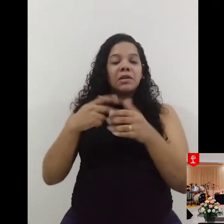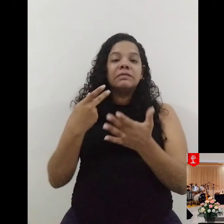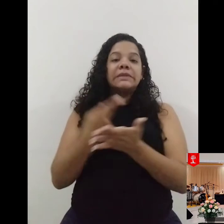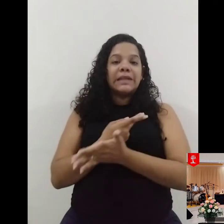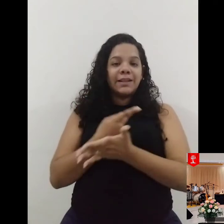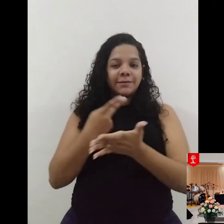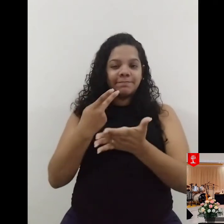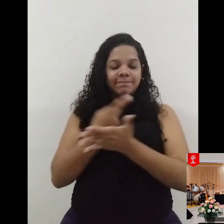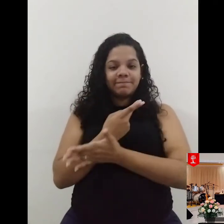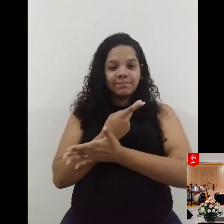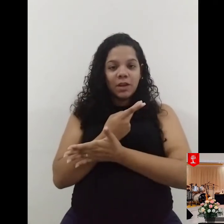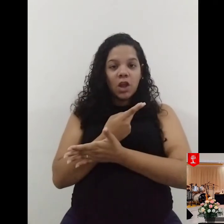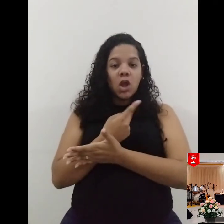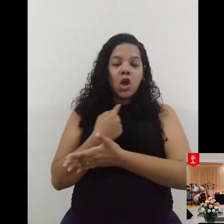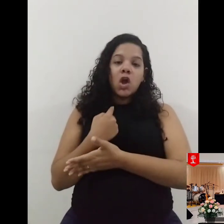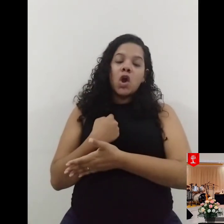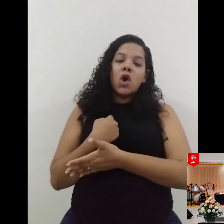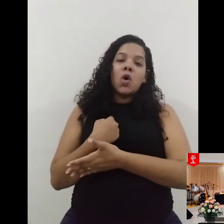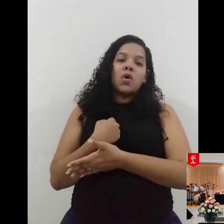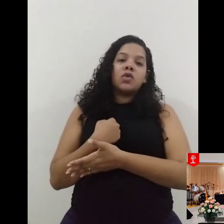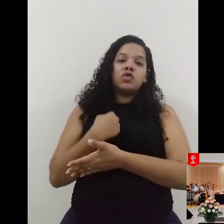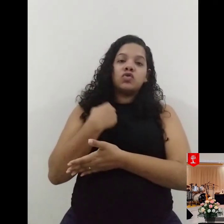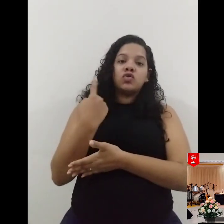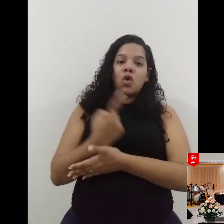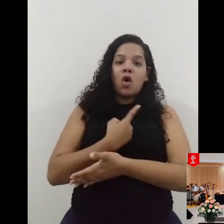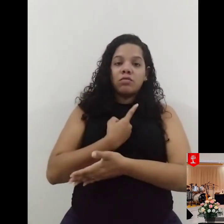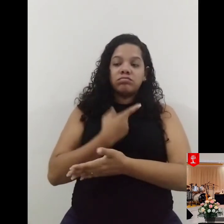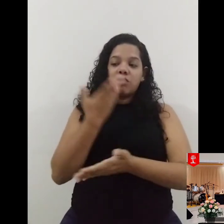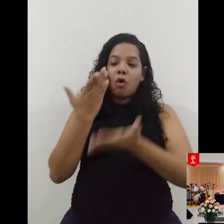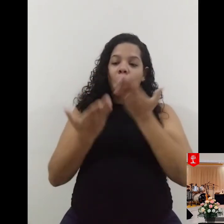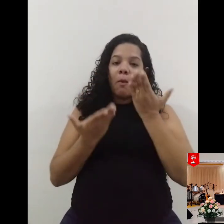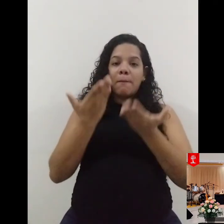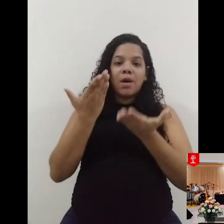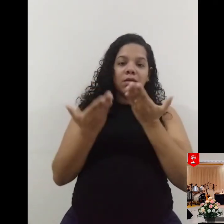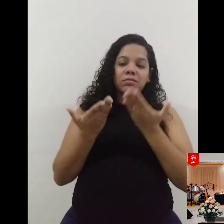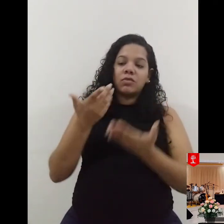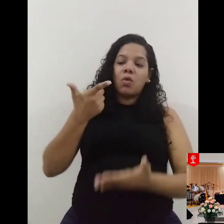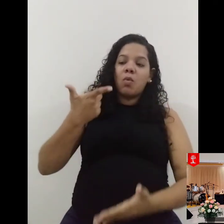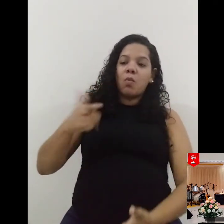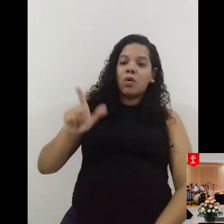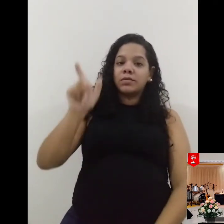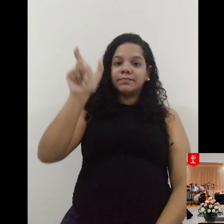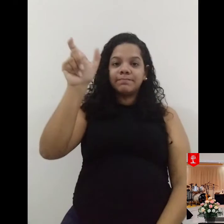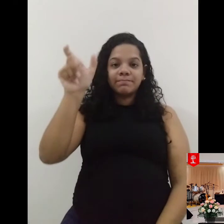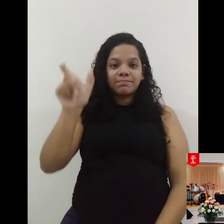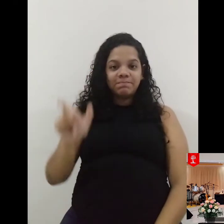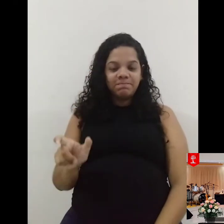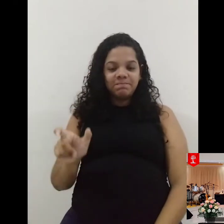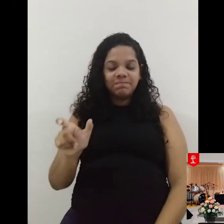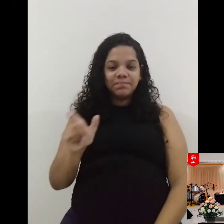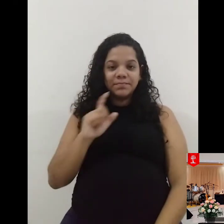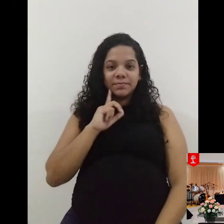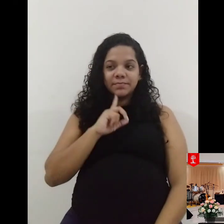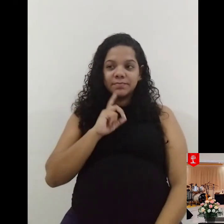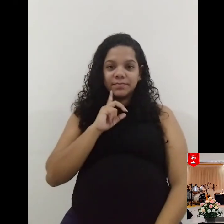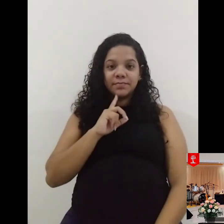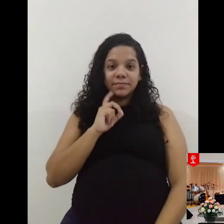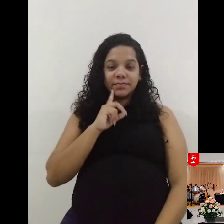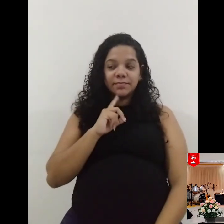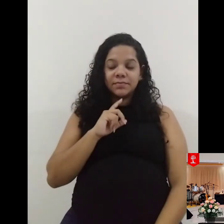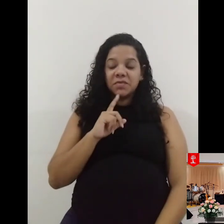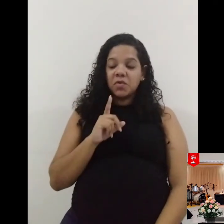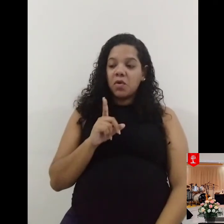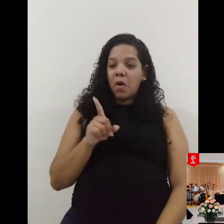outros. E quando há essa comparação, normalmente a gente olha os defeitos dos